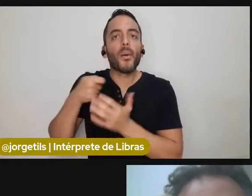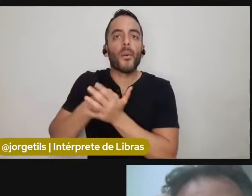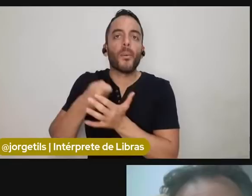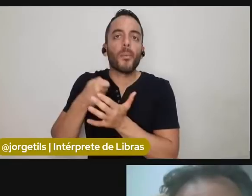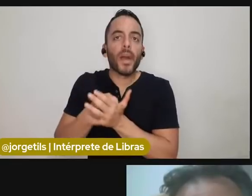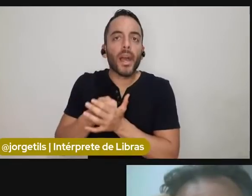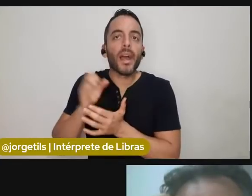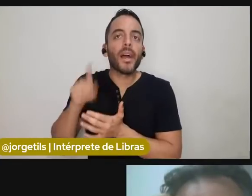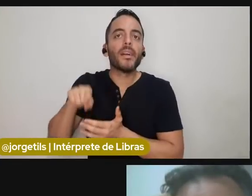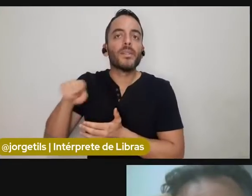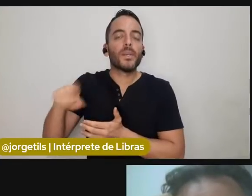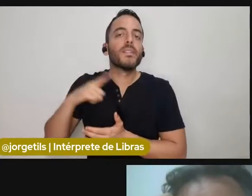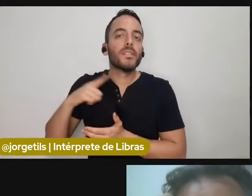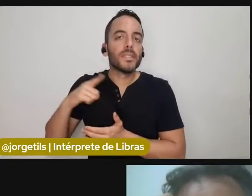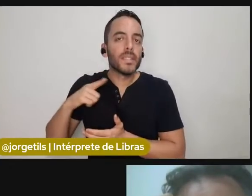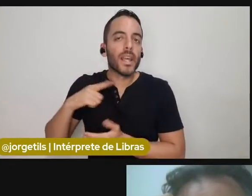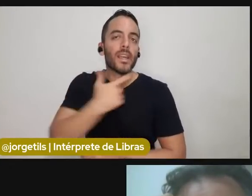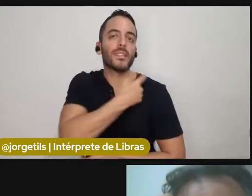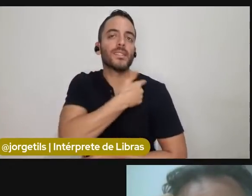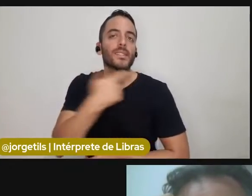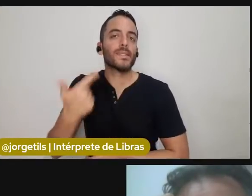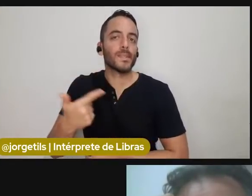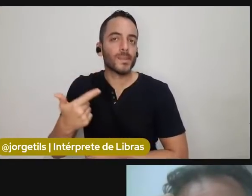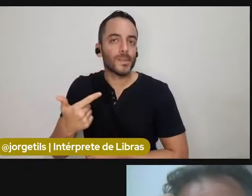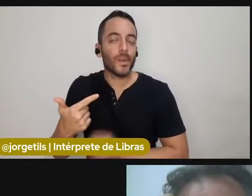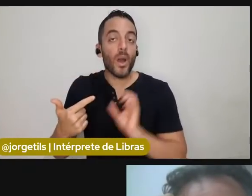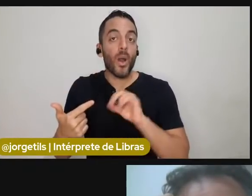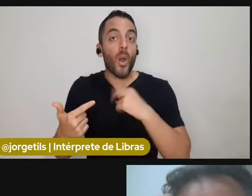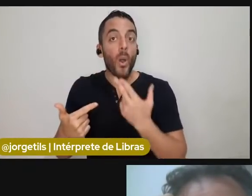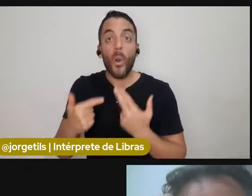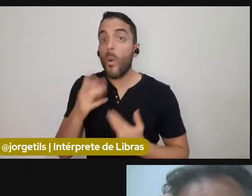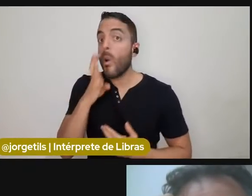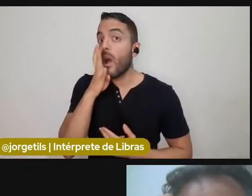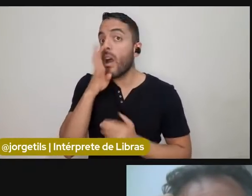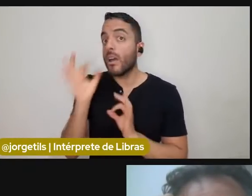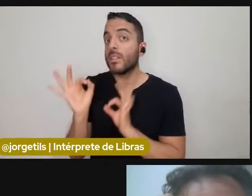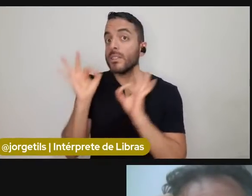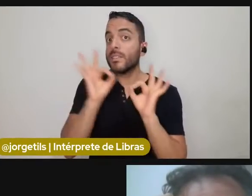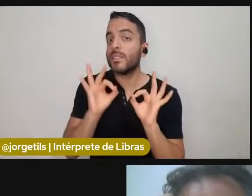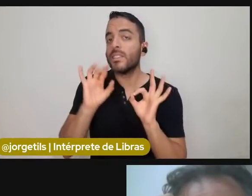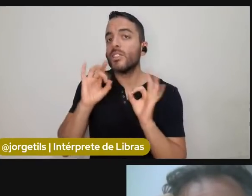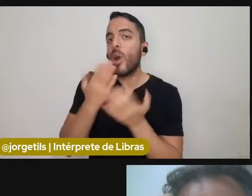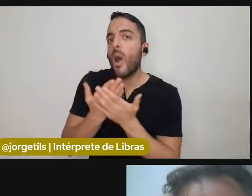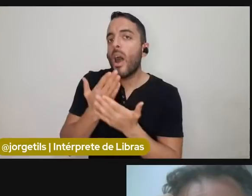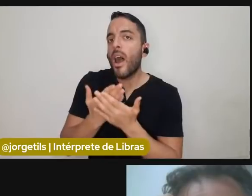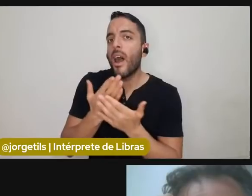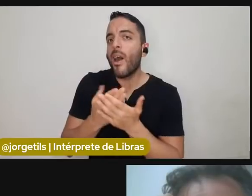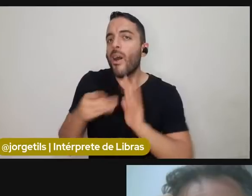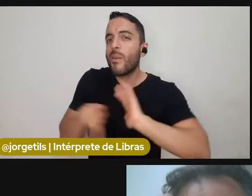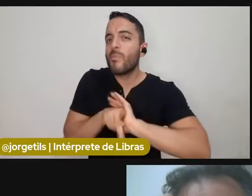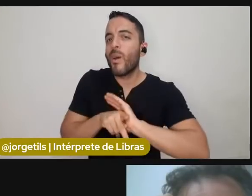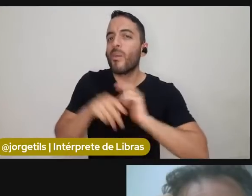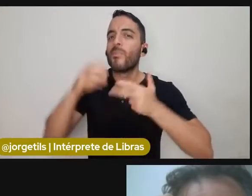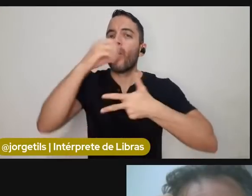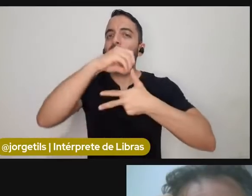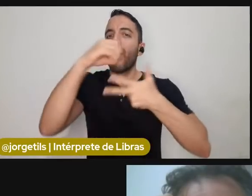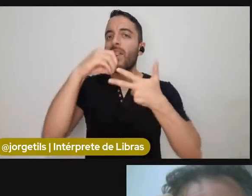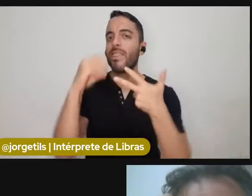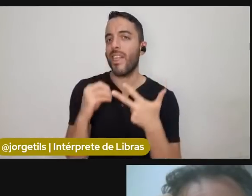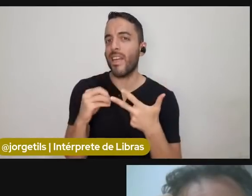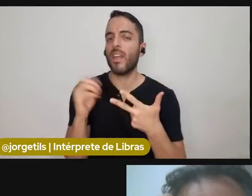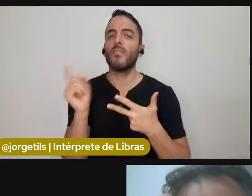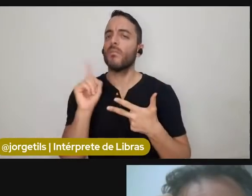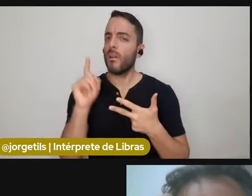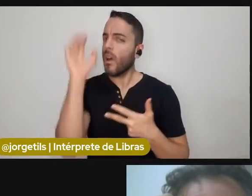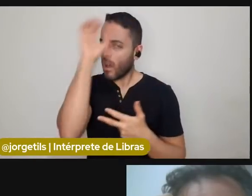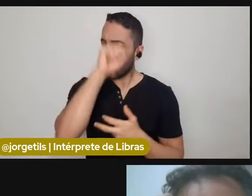médio, não assistem só aulas que vai cair no Enem. Eles aprendem cidadania